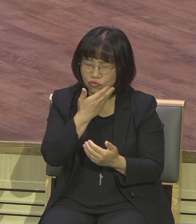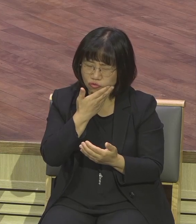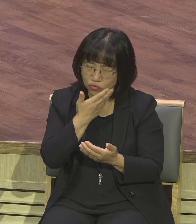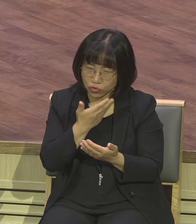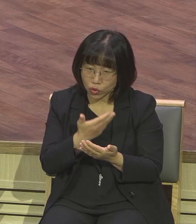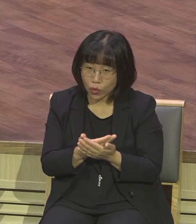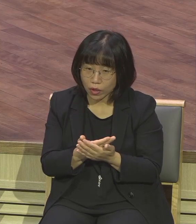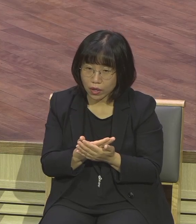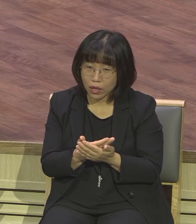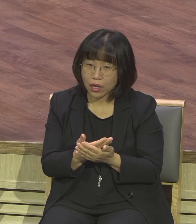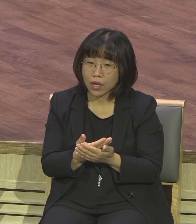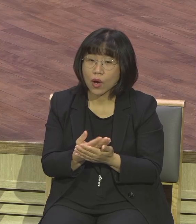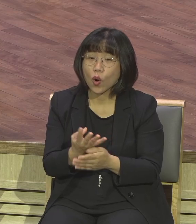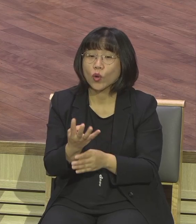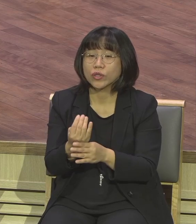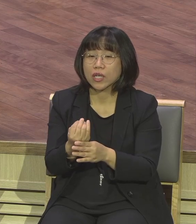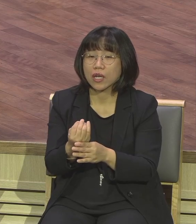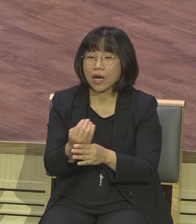드러나느냐,